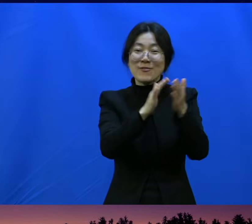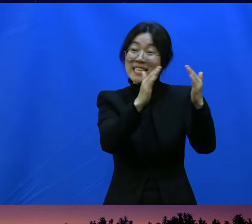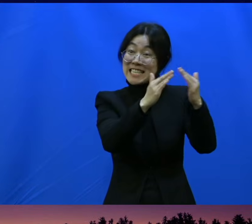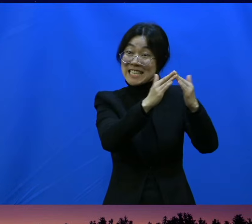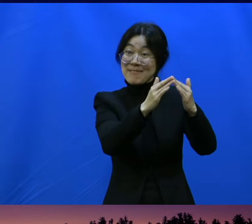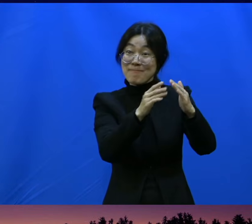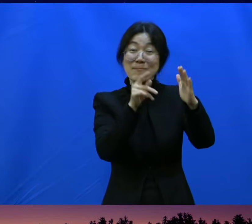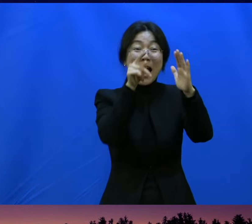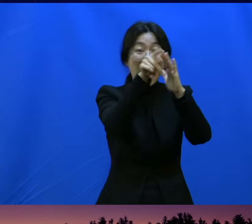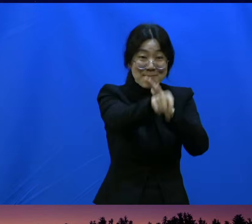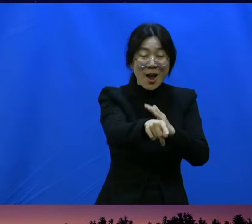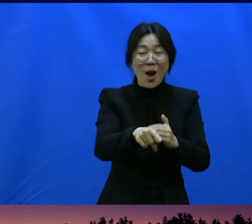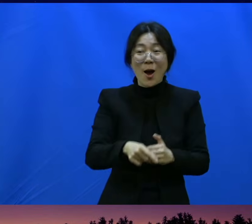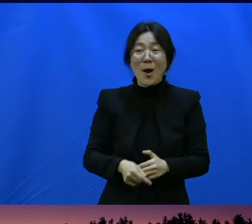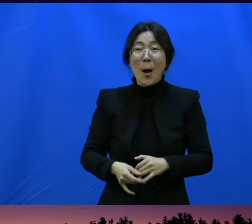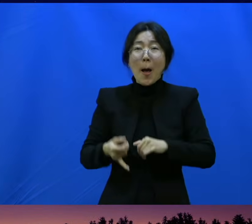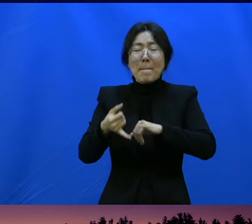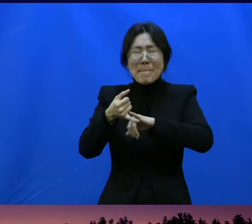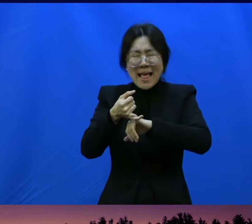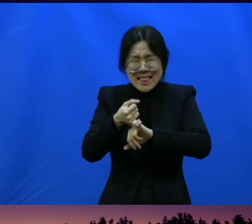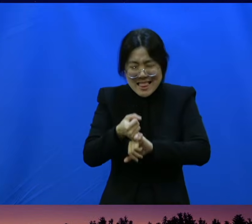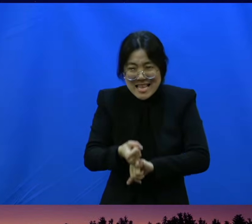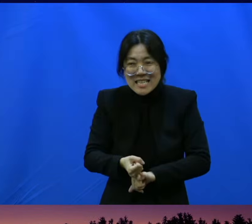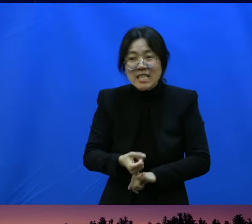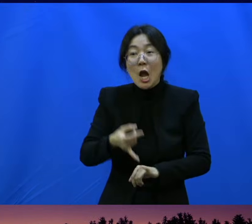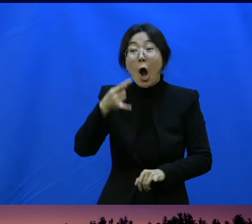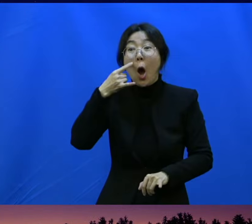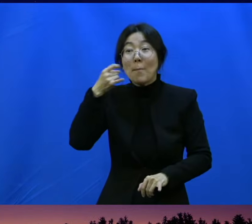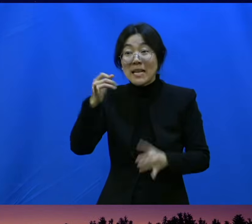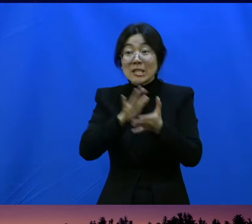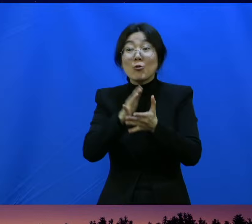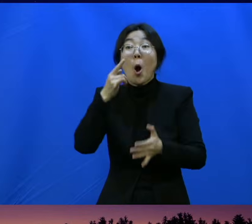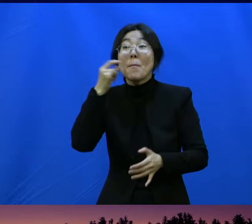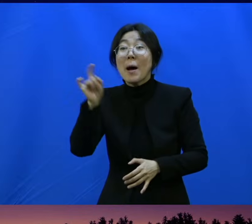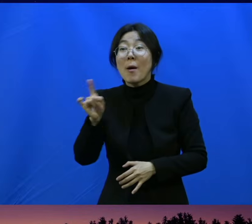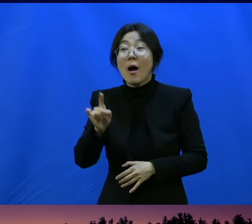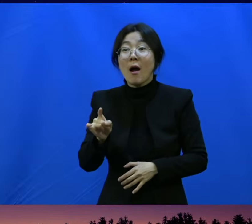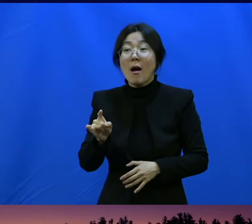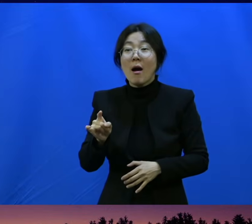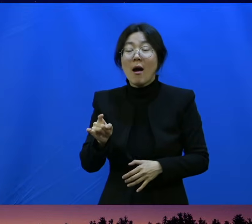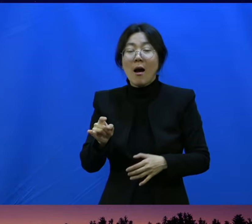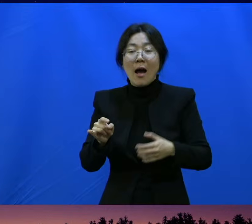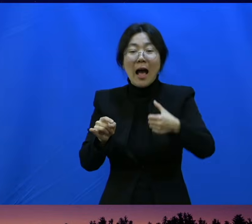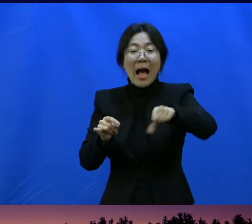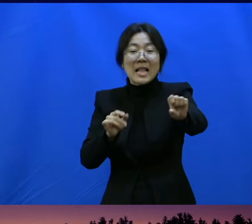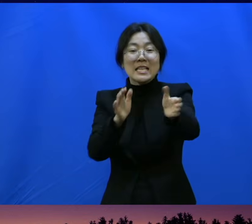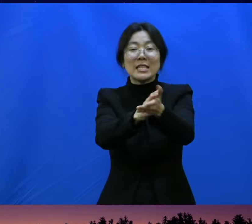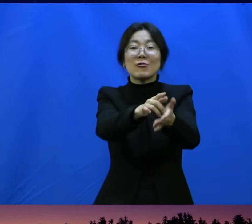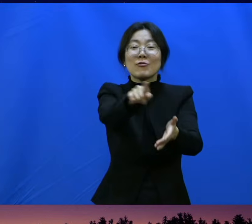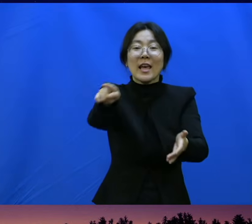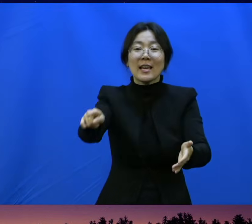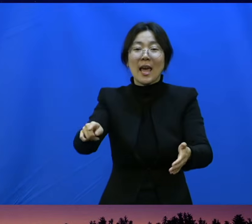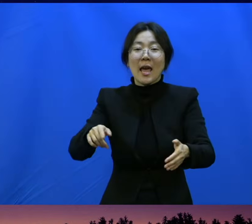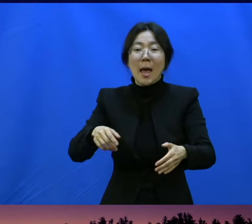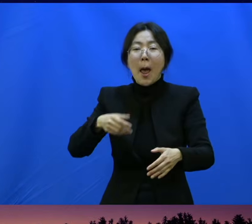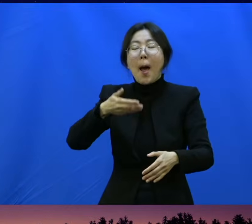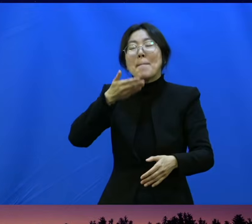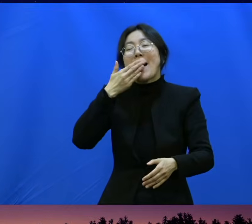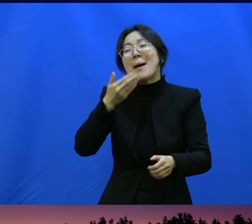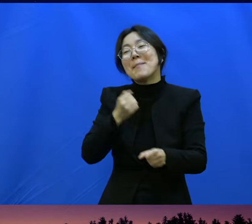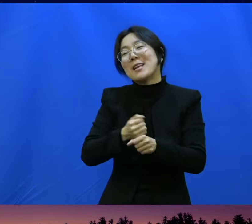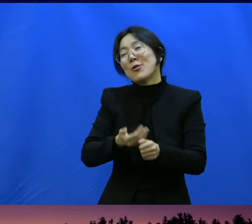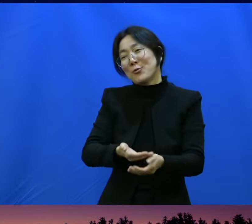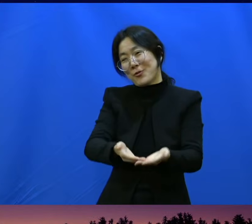친구 집에 가면요 반드시 엄마들이 이 아들 친구들에게 따뜻한 밥을 해